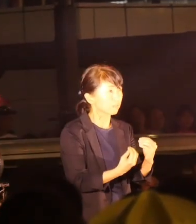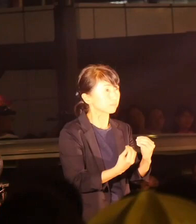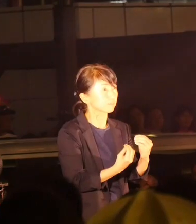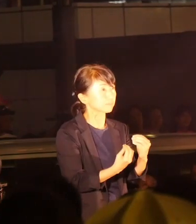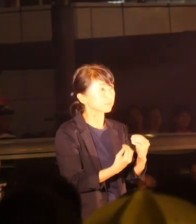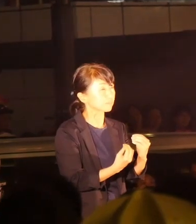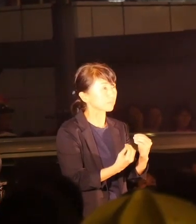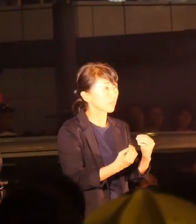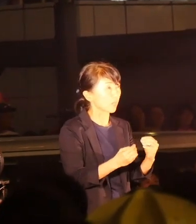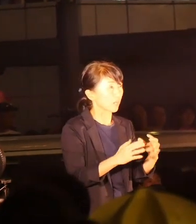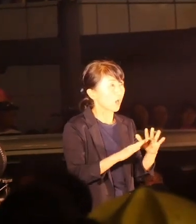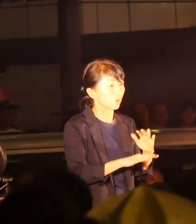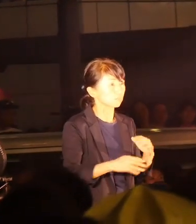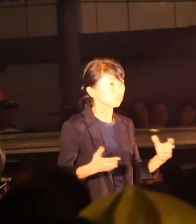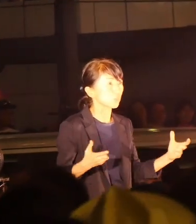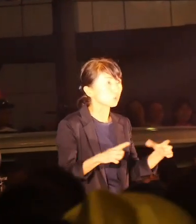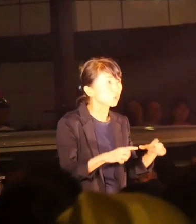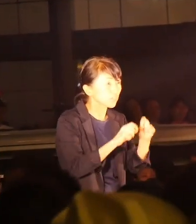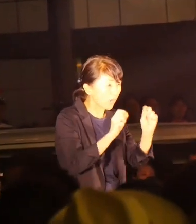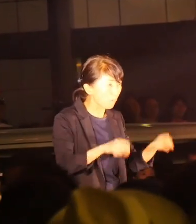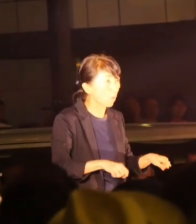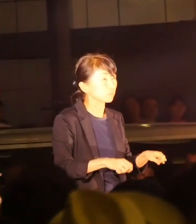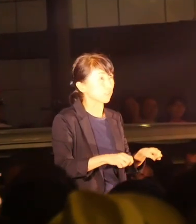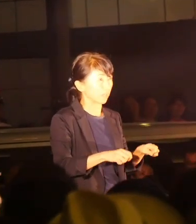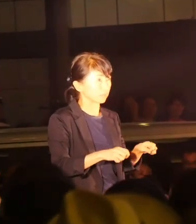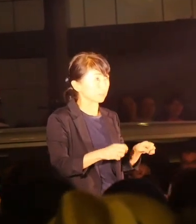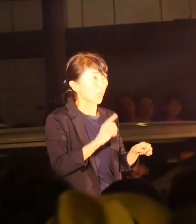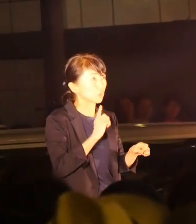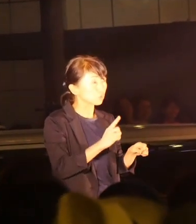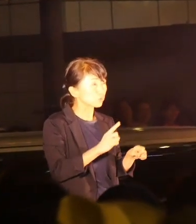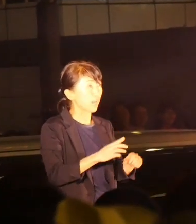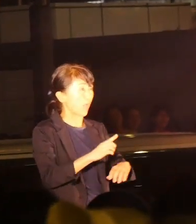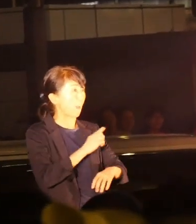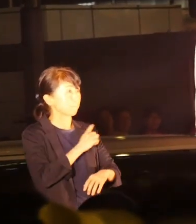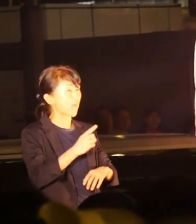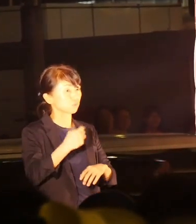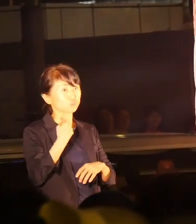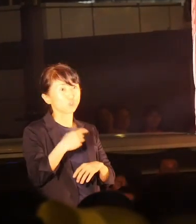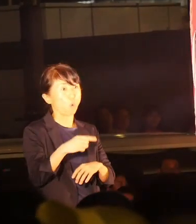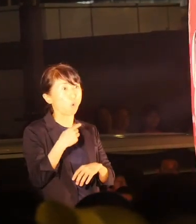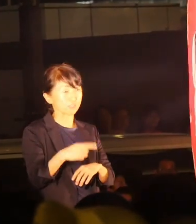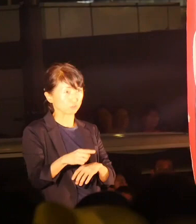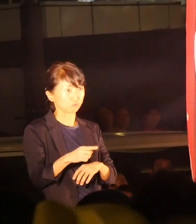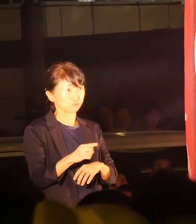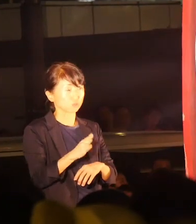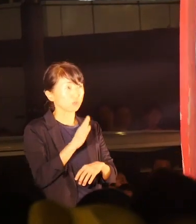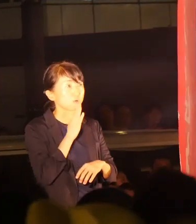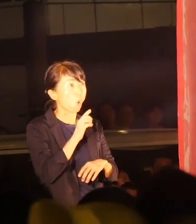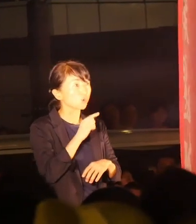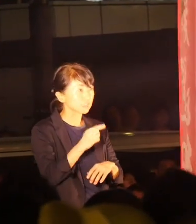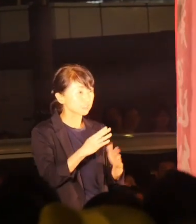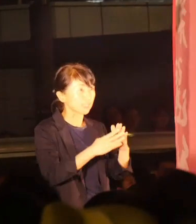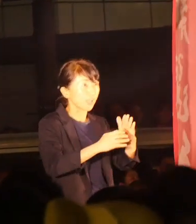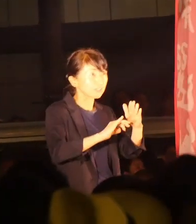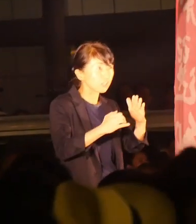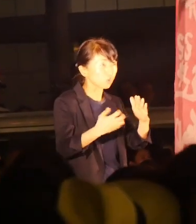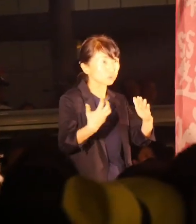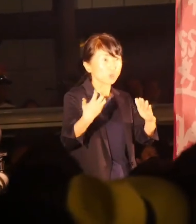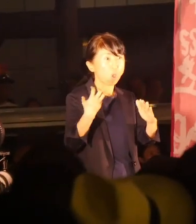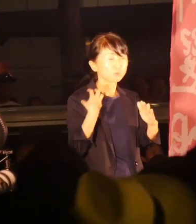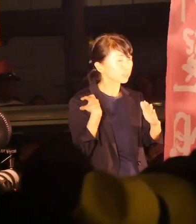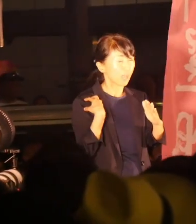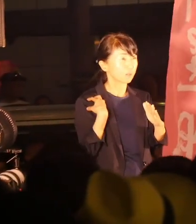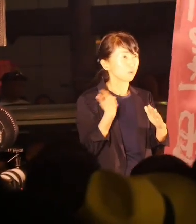少子化が問題だというならば、私まず教育、本人とその家族に負担はかけちゃいけない、そう思って